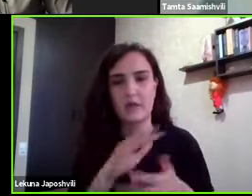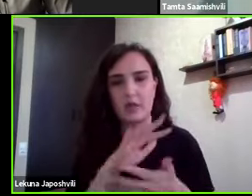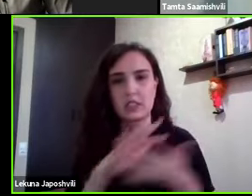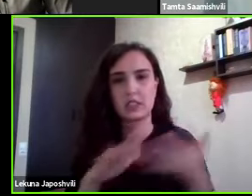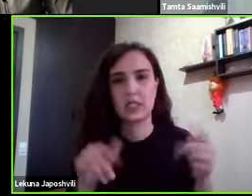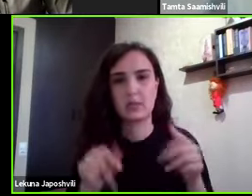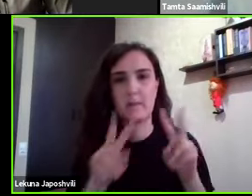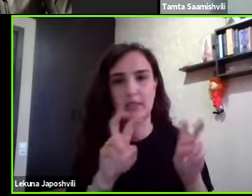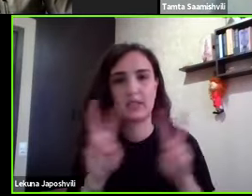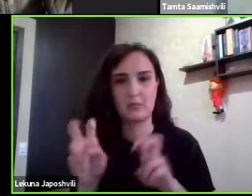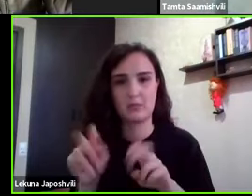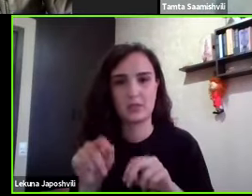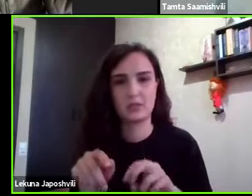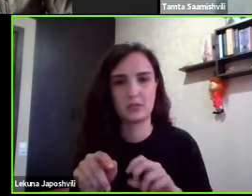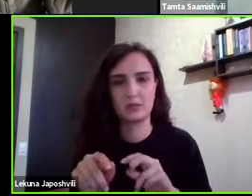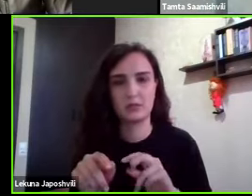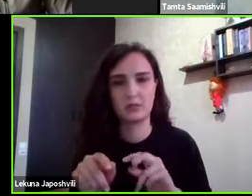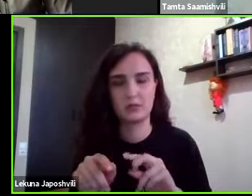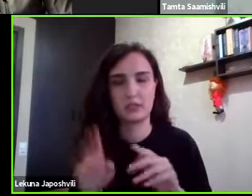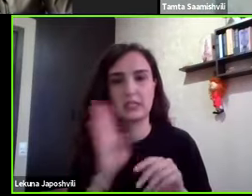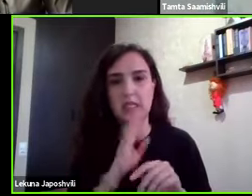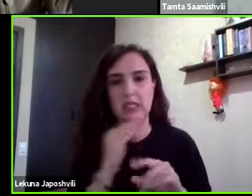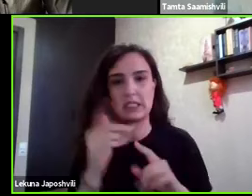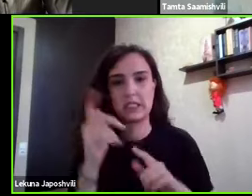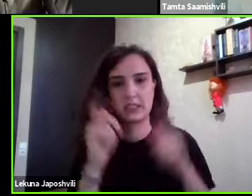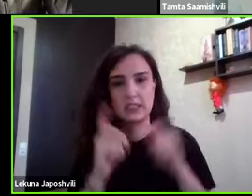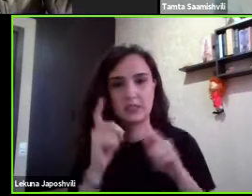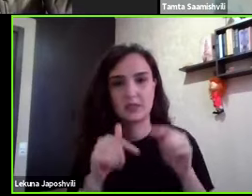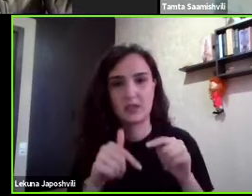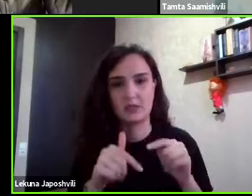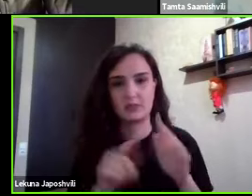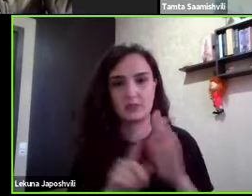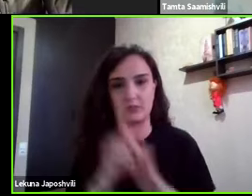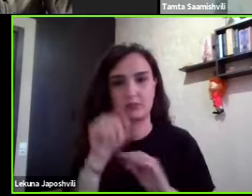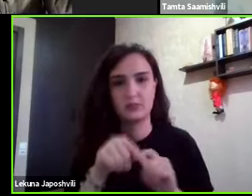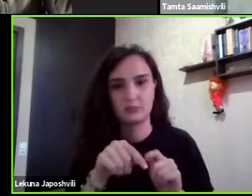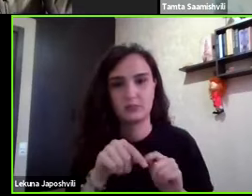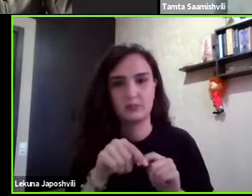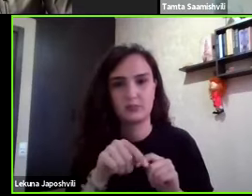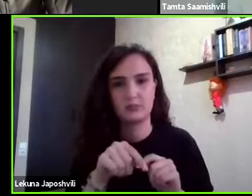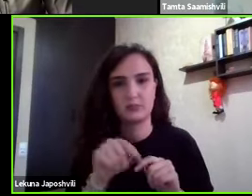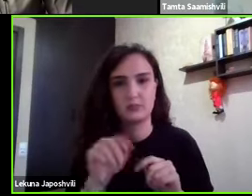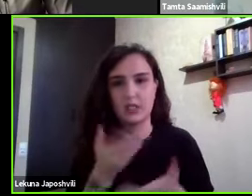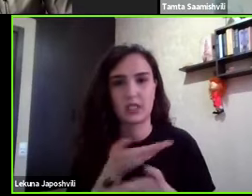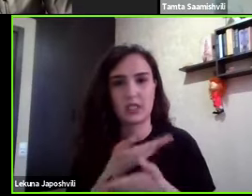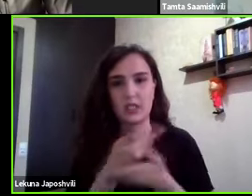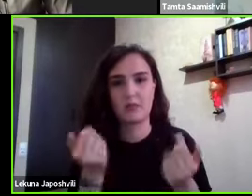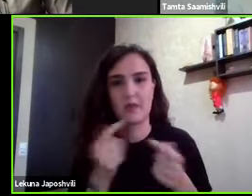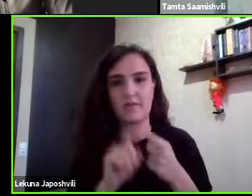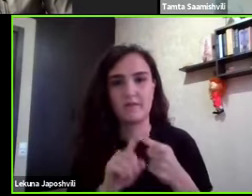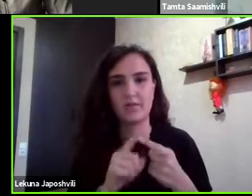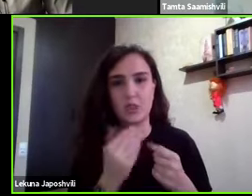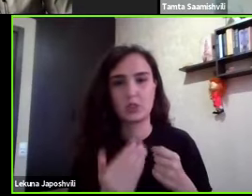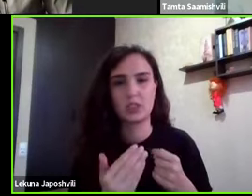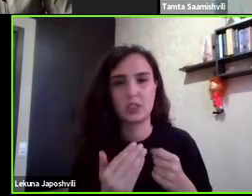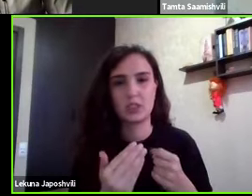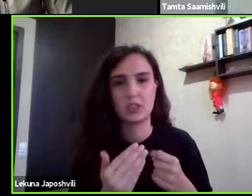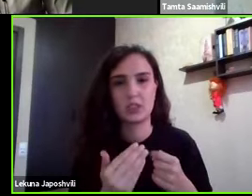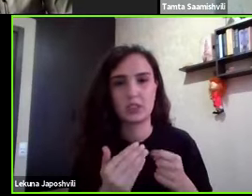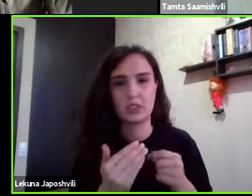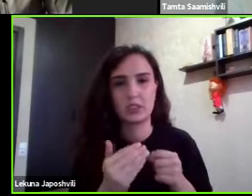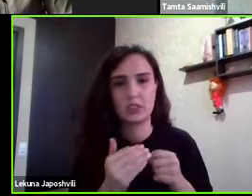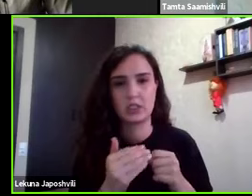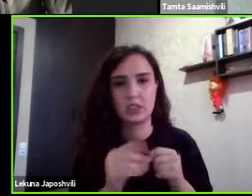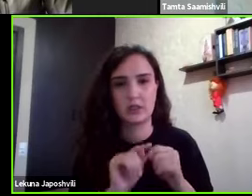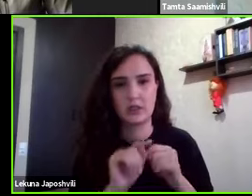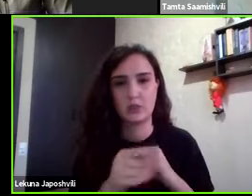ამ თემას დედის რძიდან არ ხდება ვირუსის გამავალი ვირუსი არ